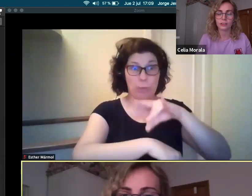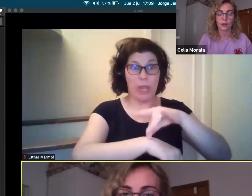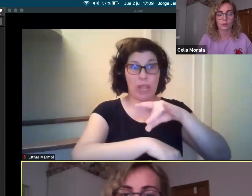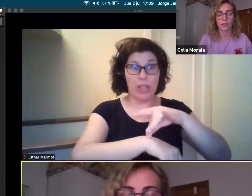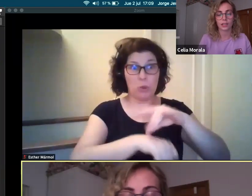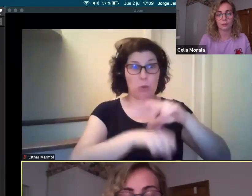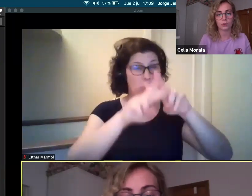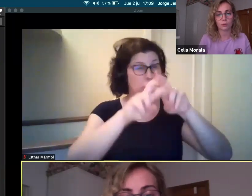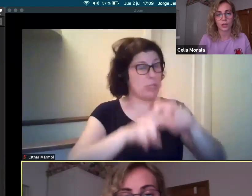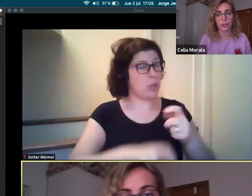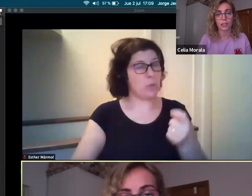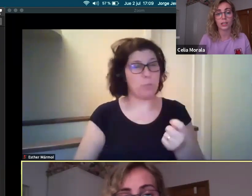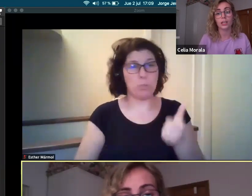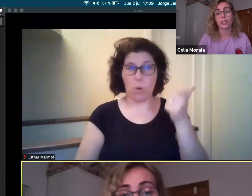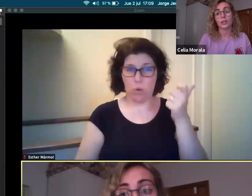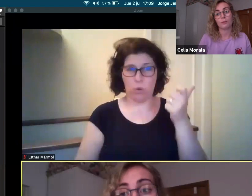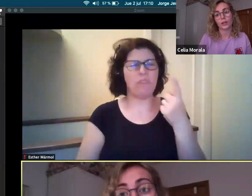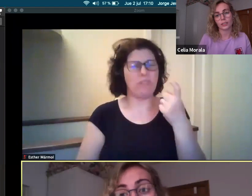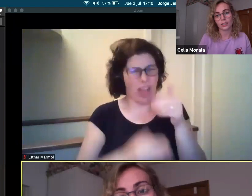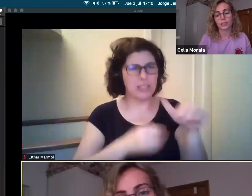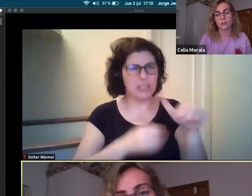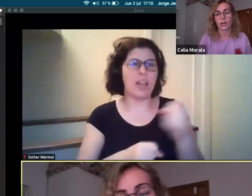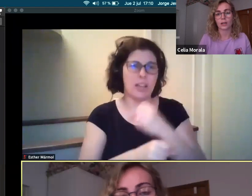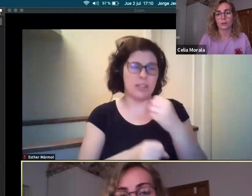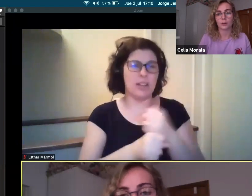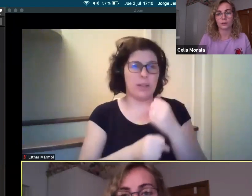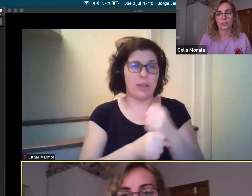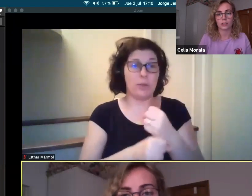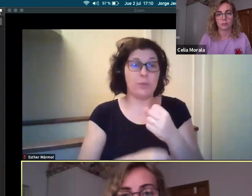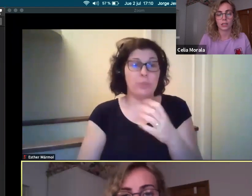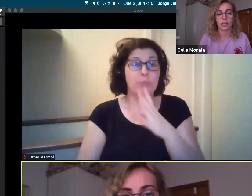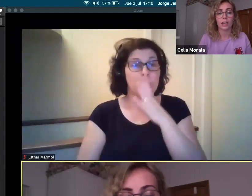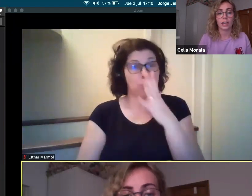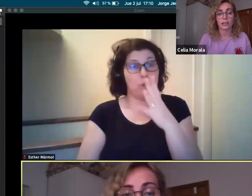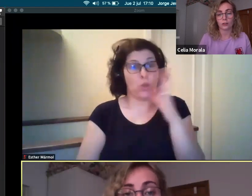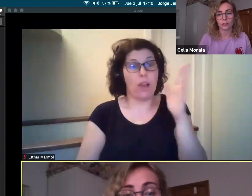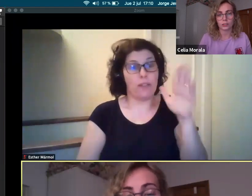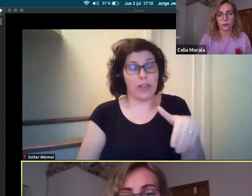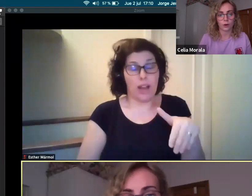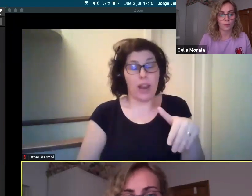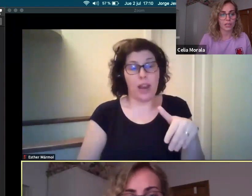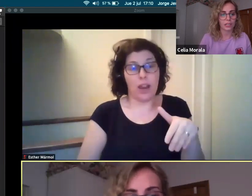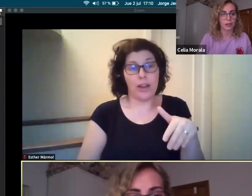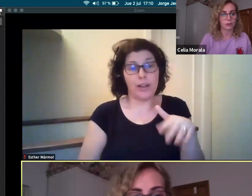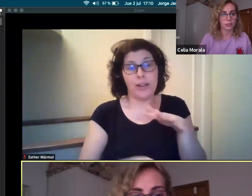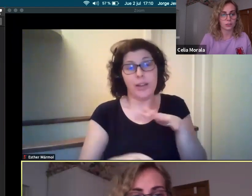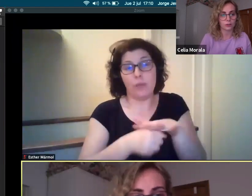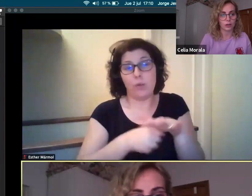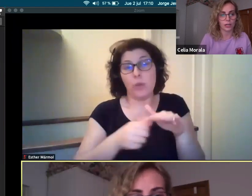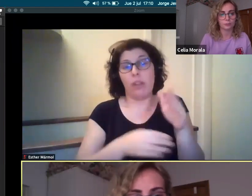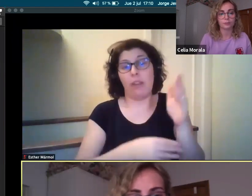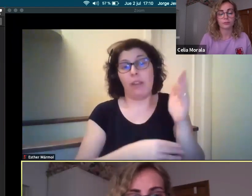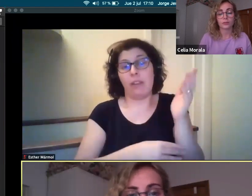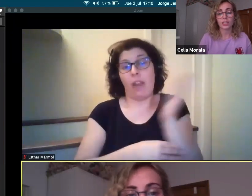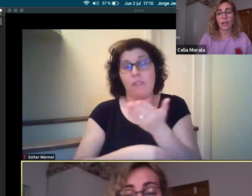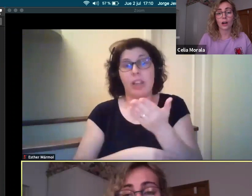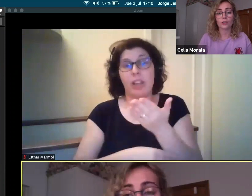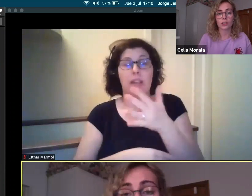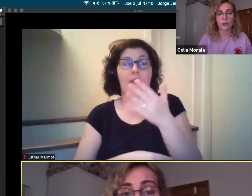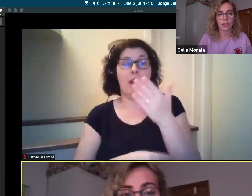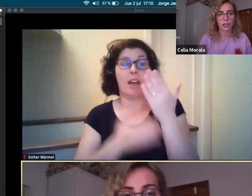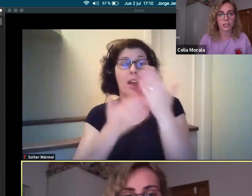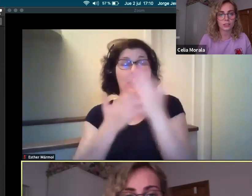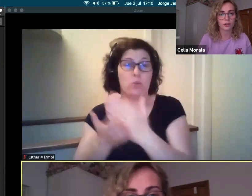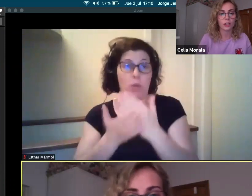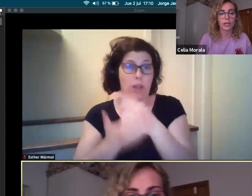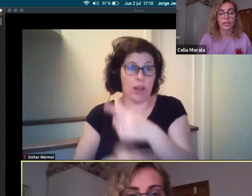investigación, todavía queda mucho por hacer, y por ende esto acaba repercutiendo también en el contexto escolar. A